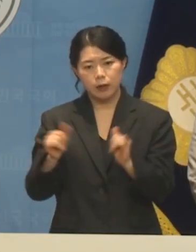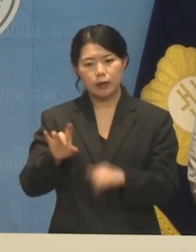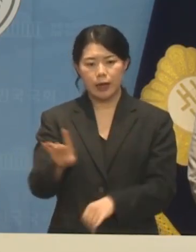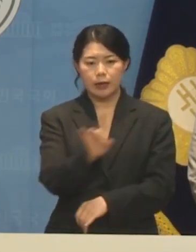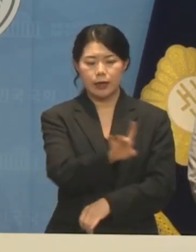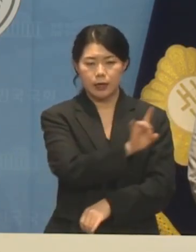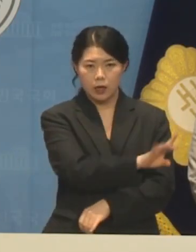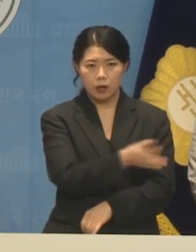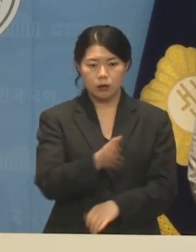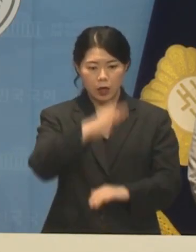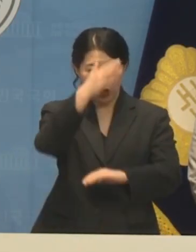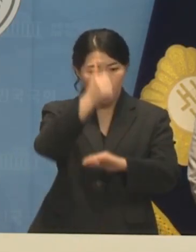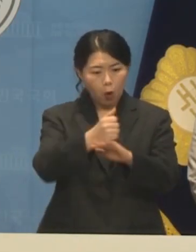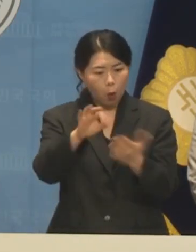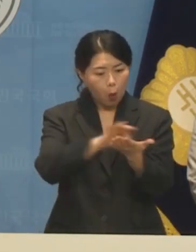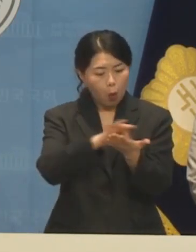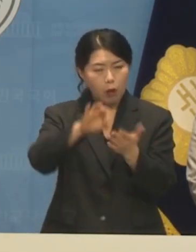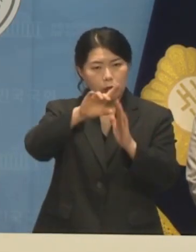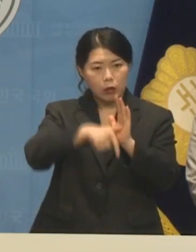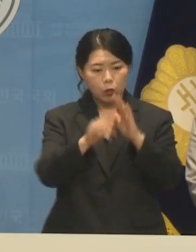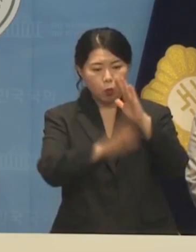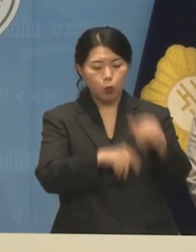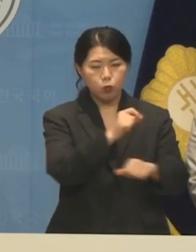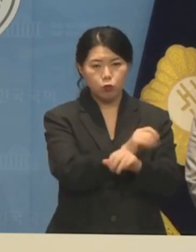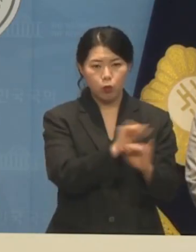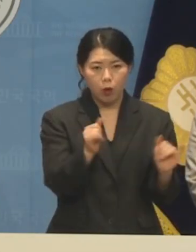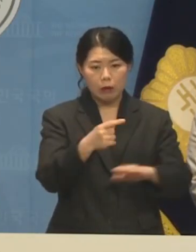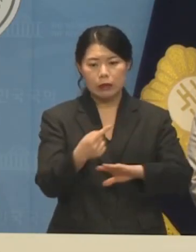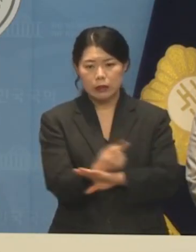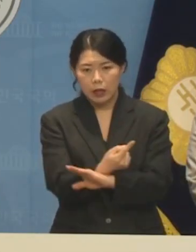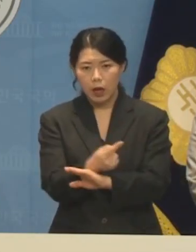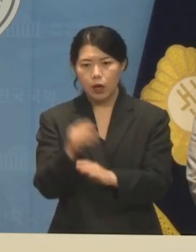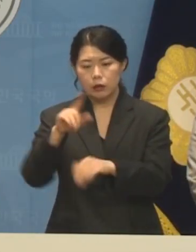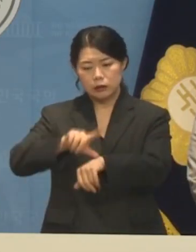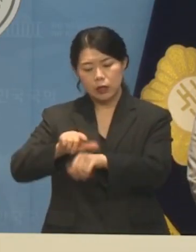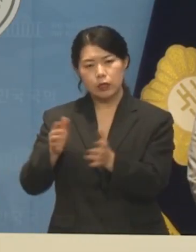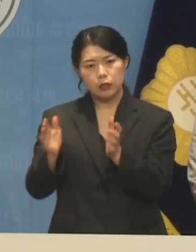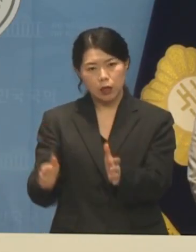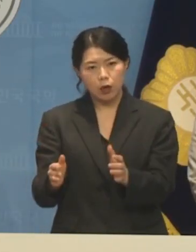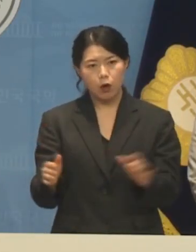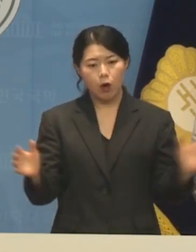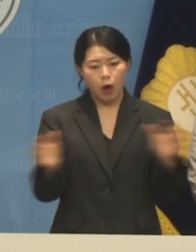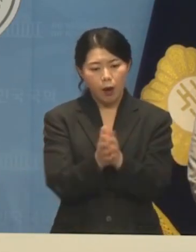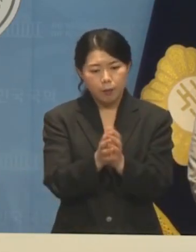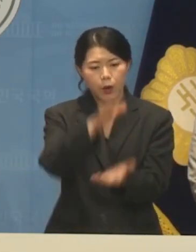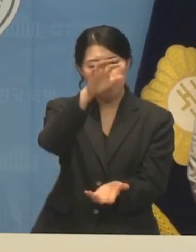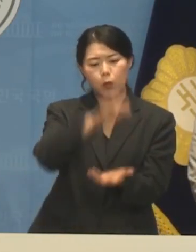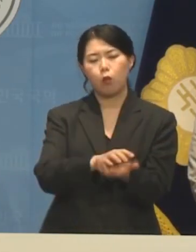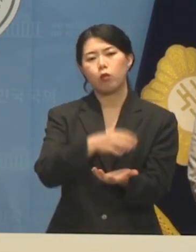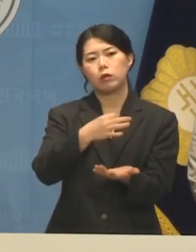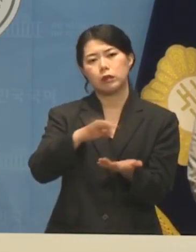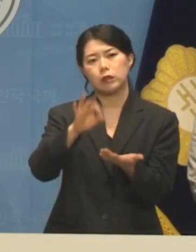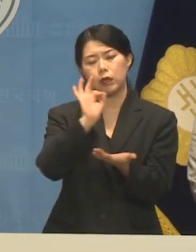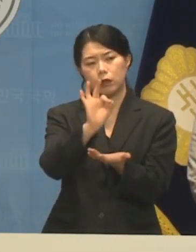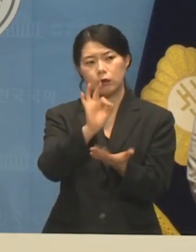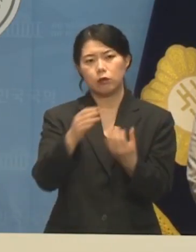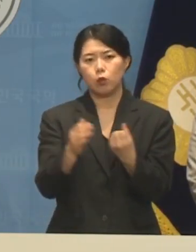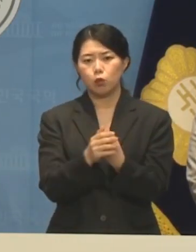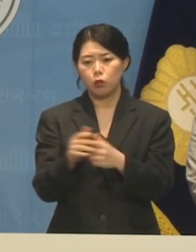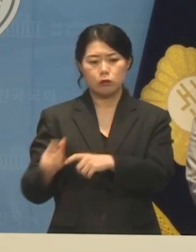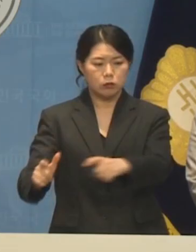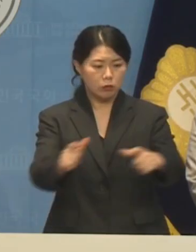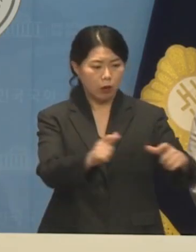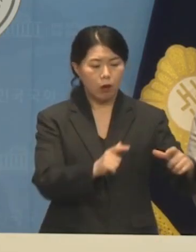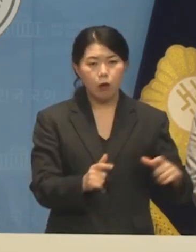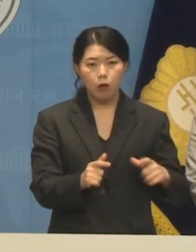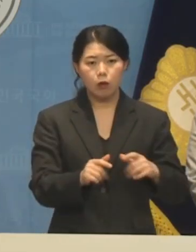산정하지만 결산할 때는 공무원, 기타직, 공무직이 함께 합산한 금액이다 보니